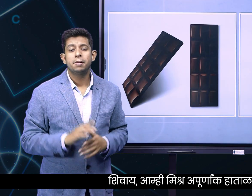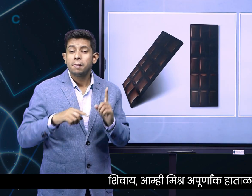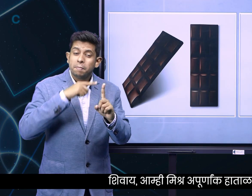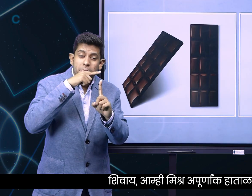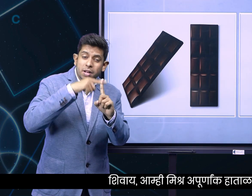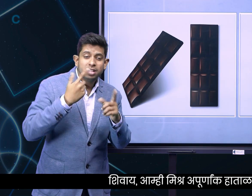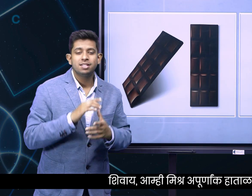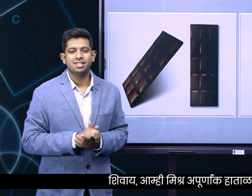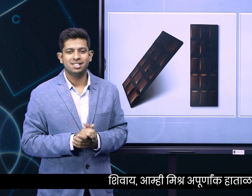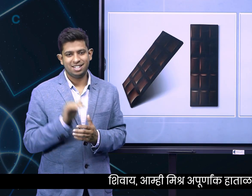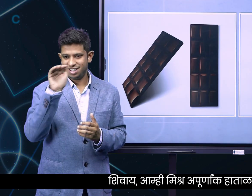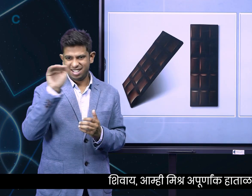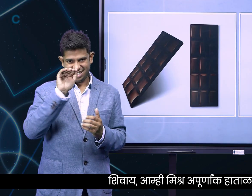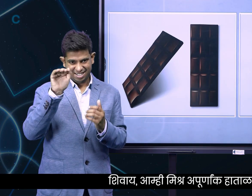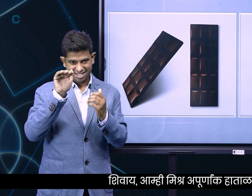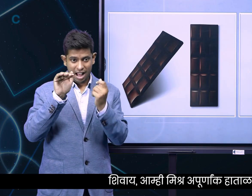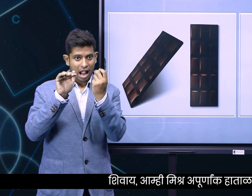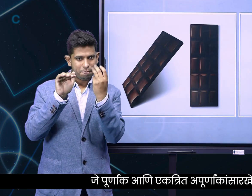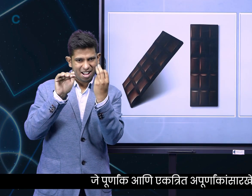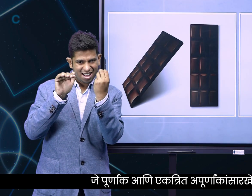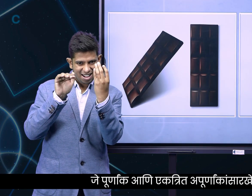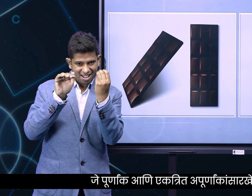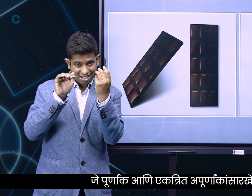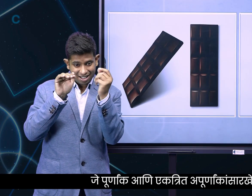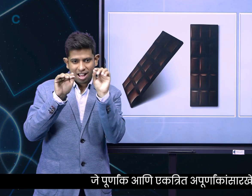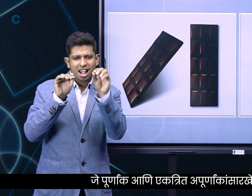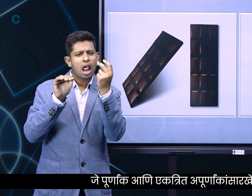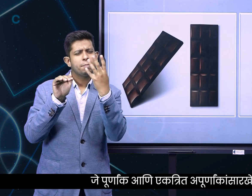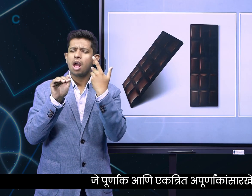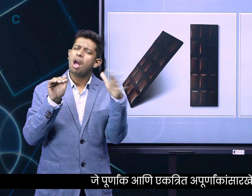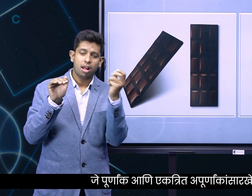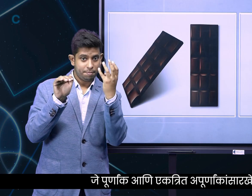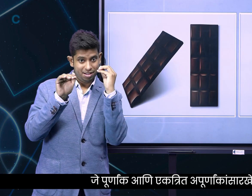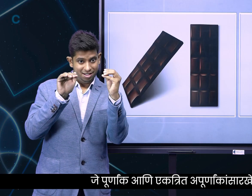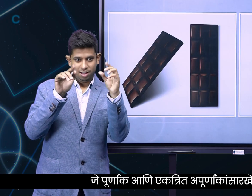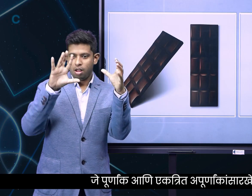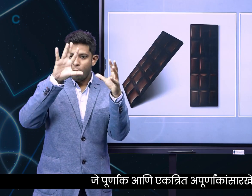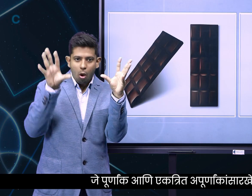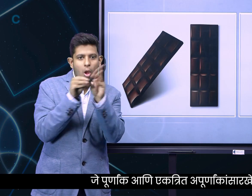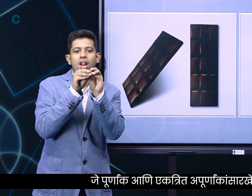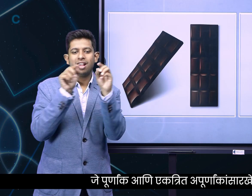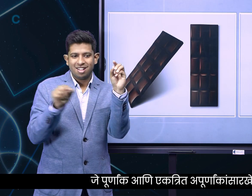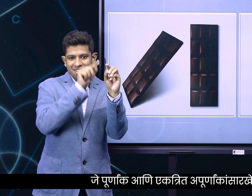शिवाय आम्ही मिश्र अपूर्णांक हाताळले, जे पूर्णांक आणि एकत्रित अपूर्णांकासारखे आहेत.